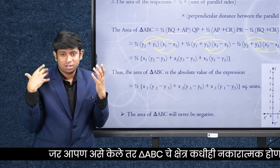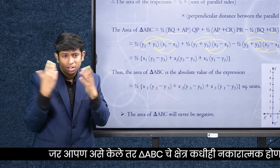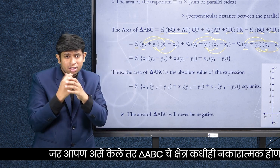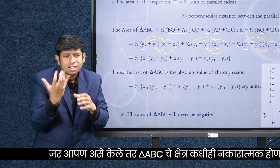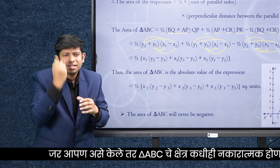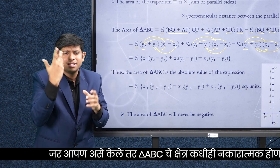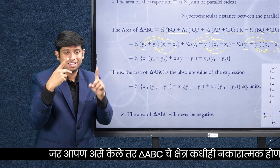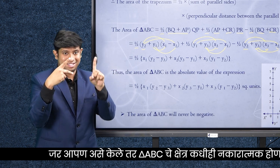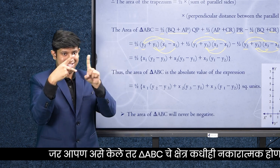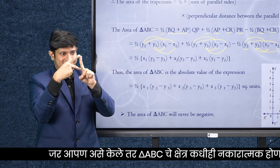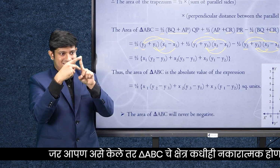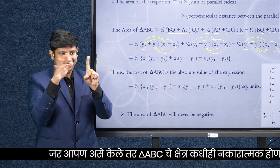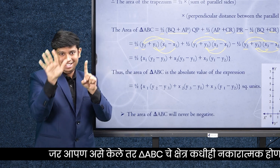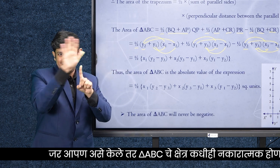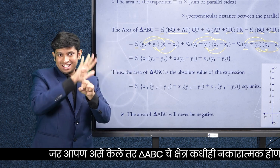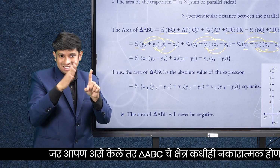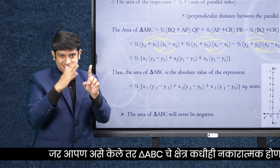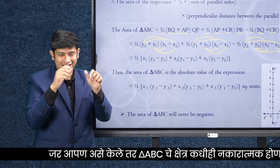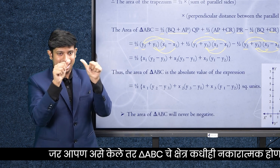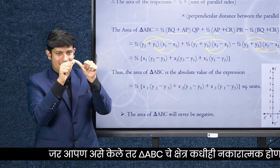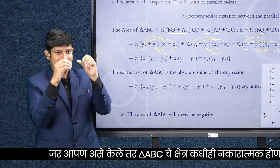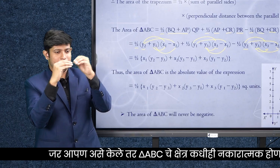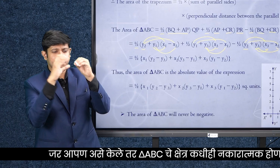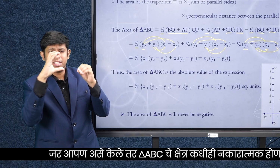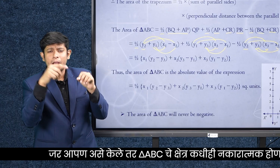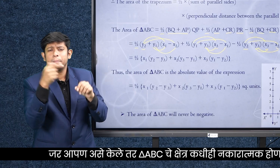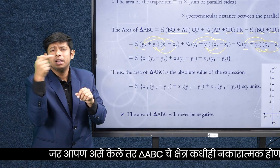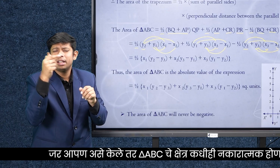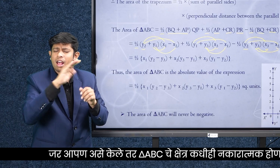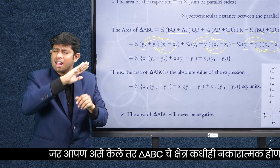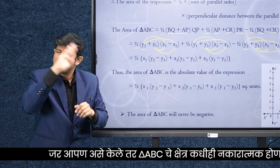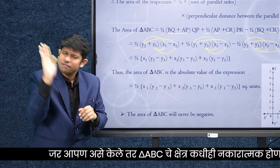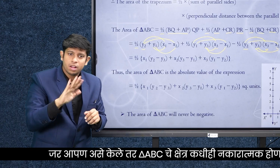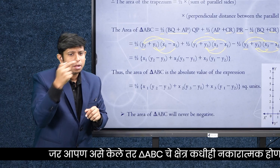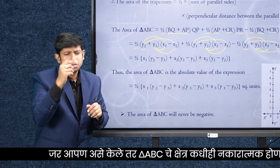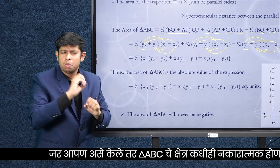चे क्षेत्र कधीही नकारात्मक होणार नाही.